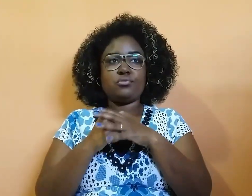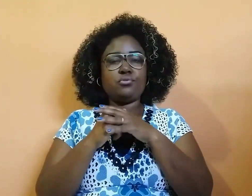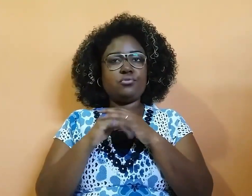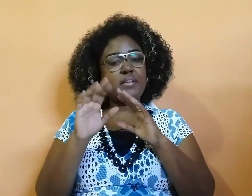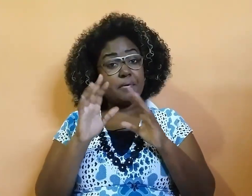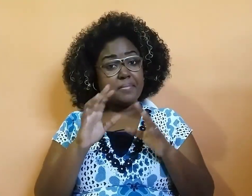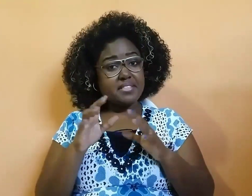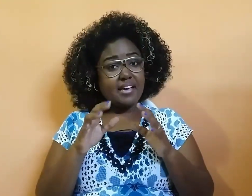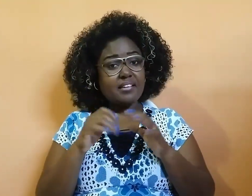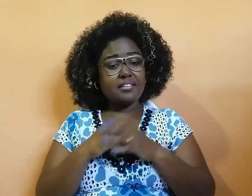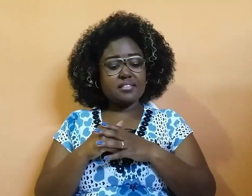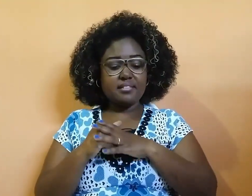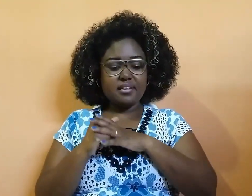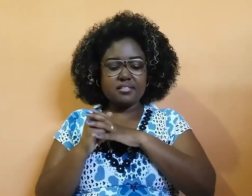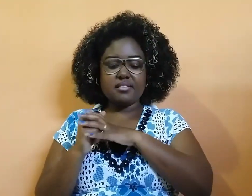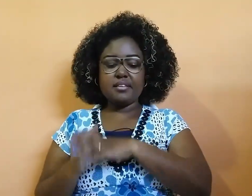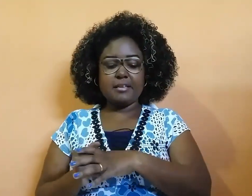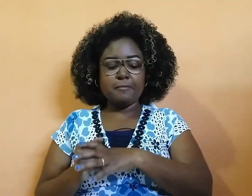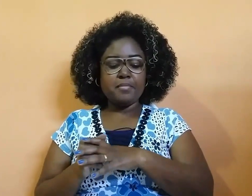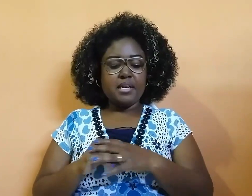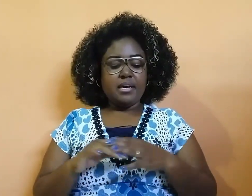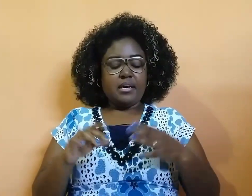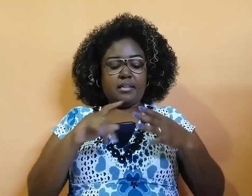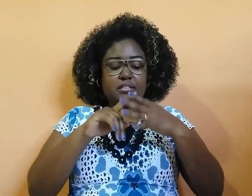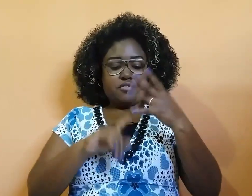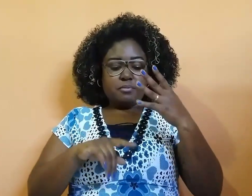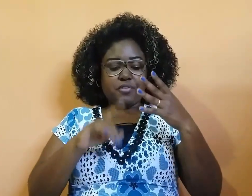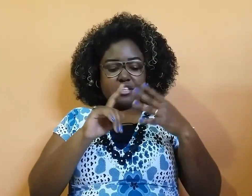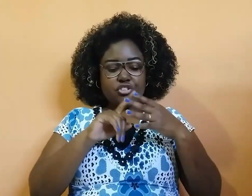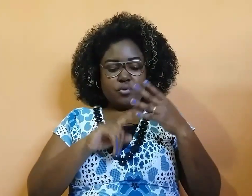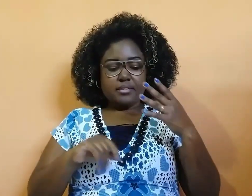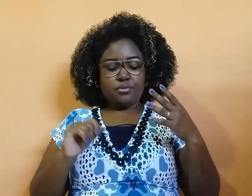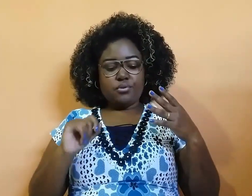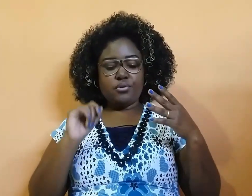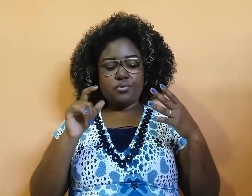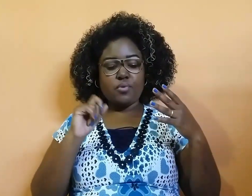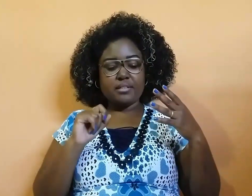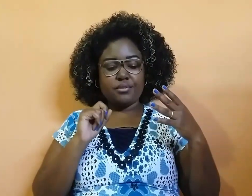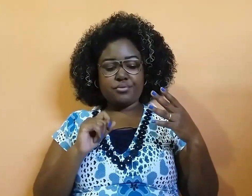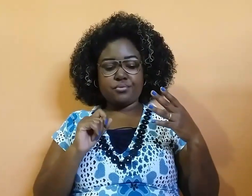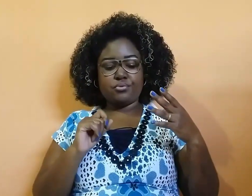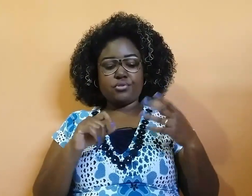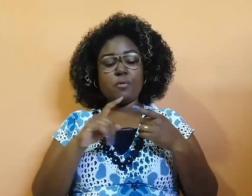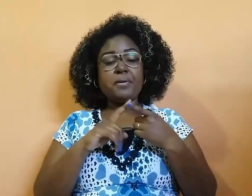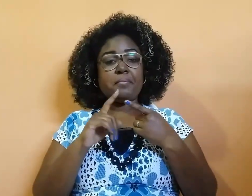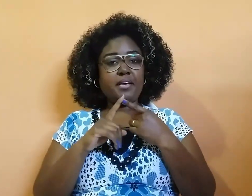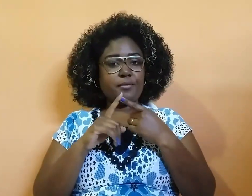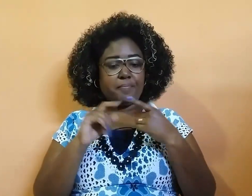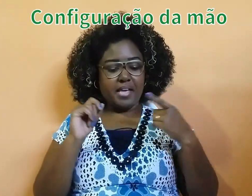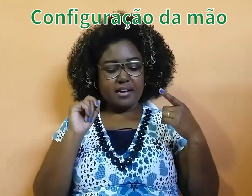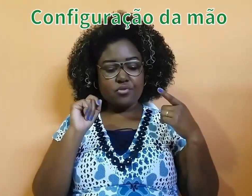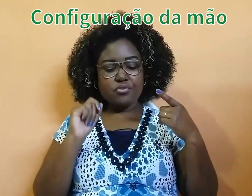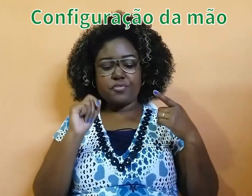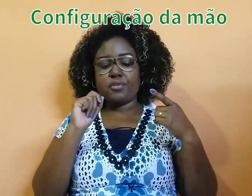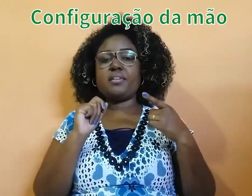surdos têm algumas regrinhas que tem que seguir então faz de 44 assuntos o primeiro é a configuração